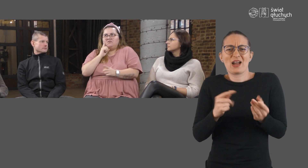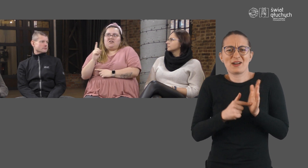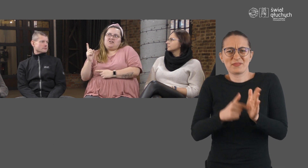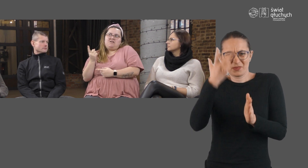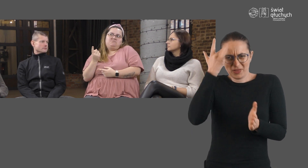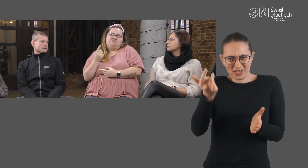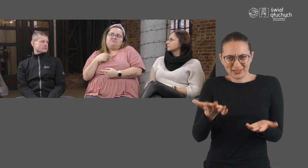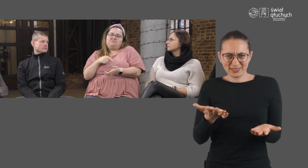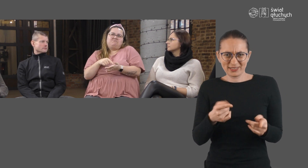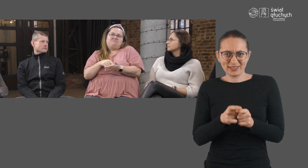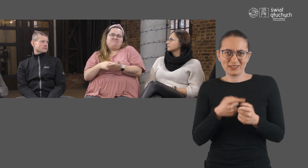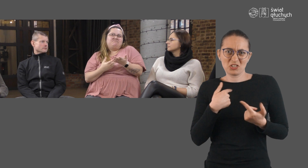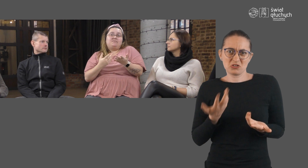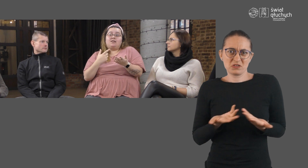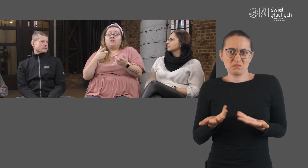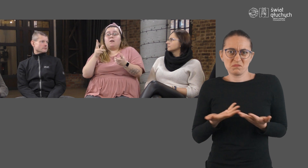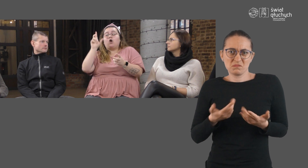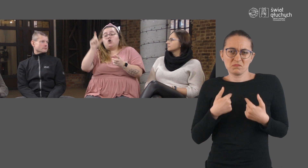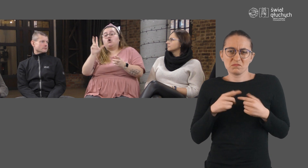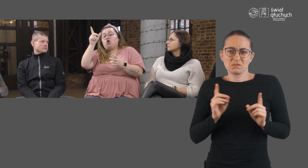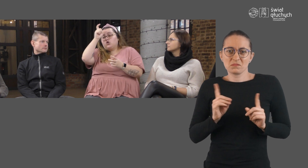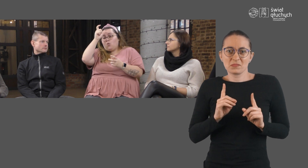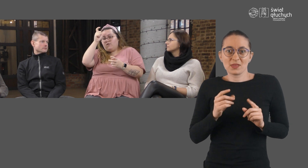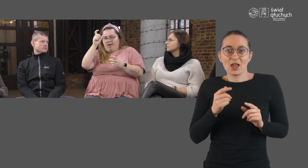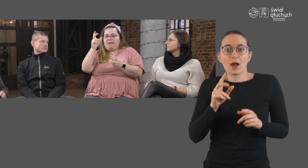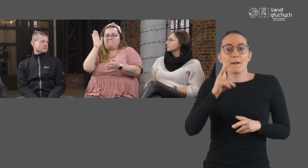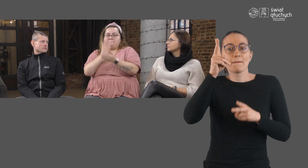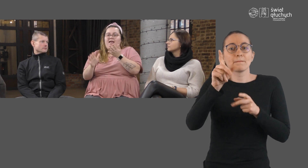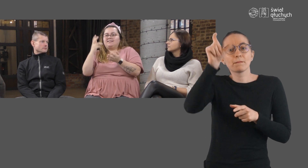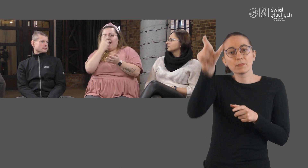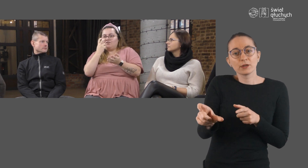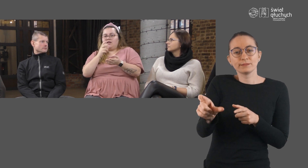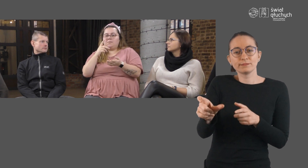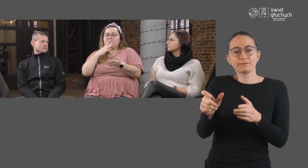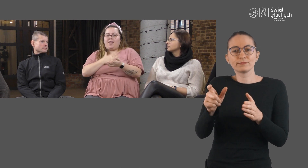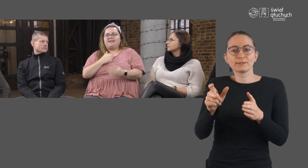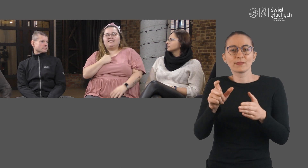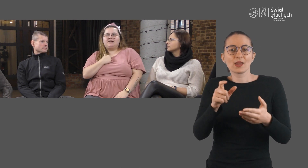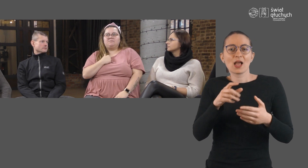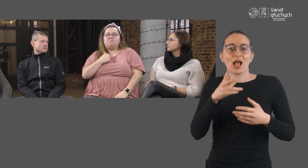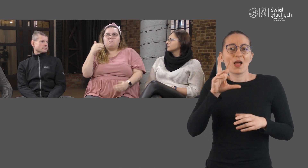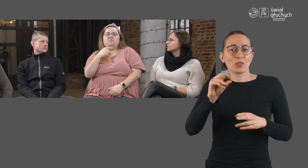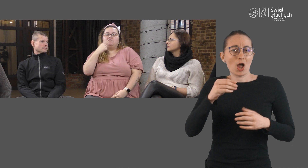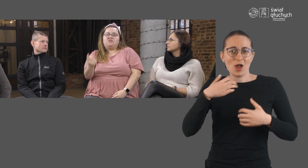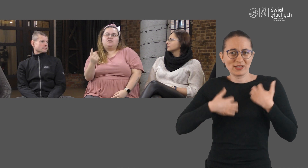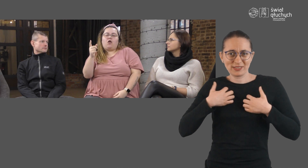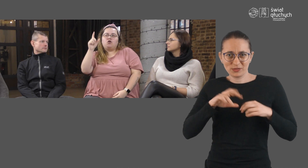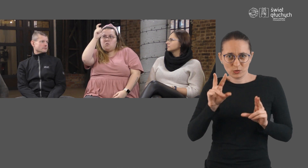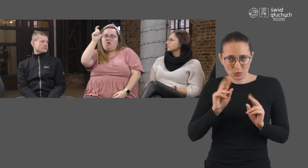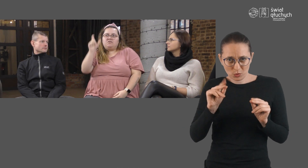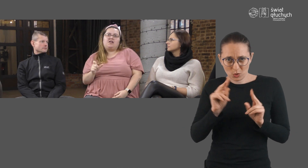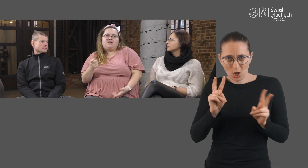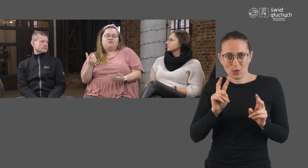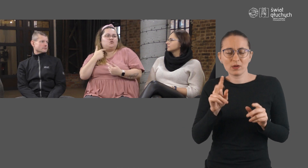jest? Szczerze mówiąc, ta osoba bez zainteresowań, bez